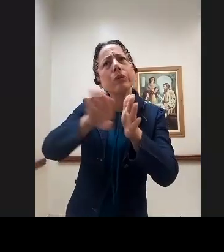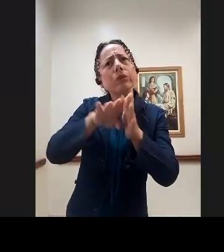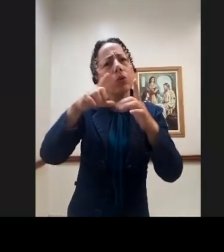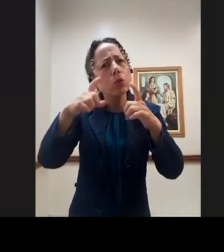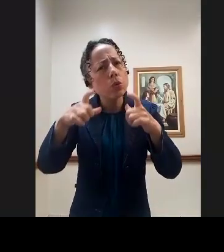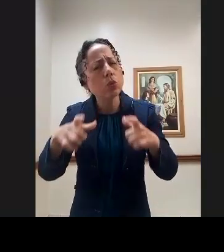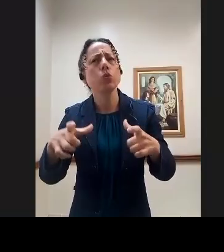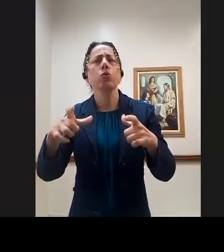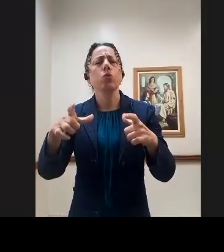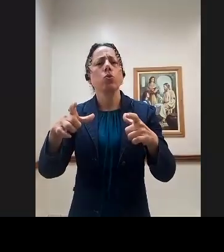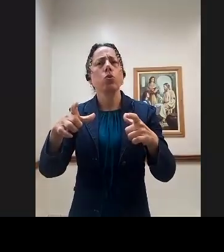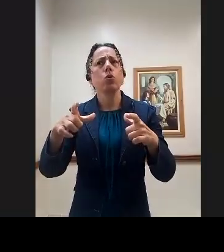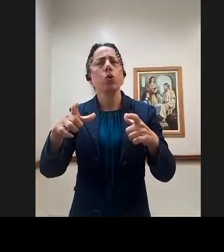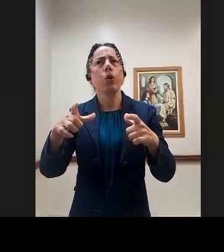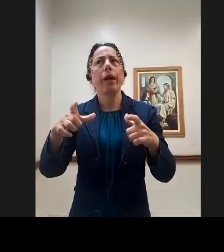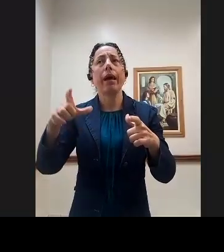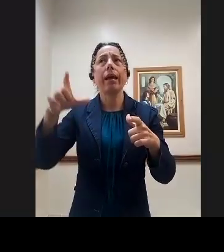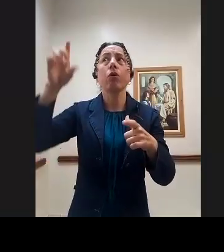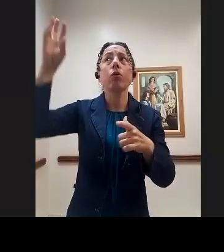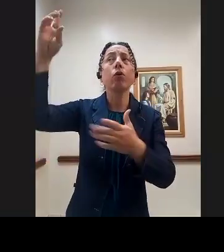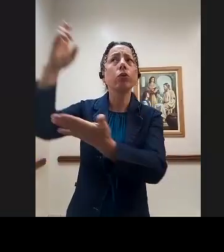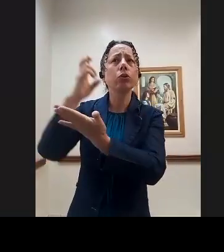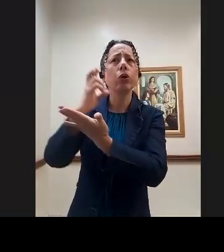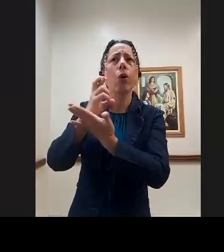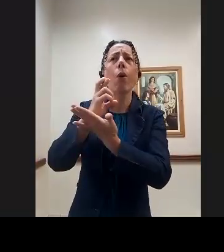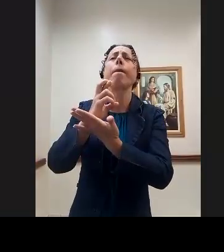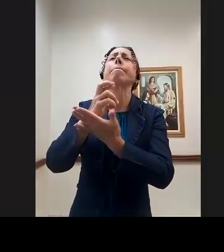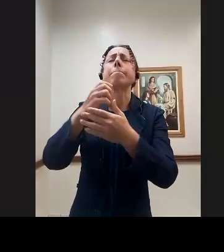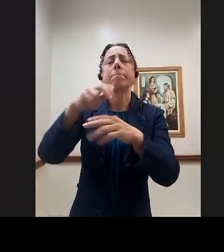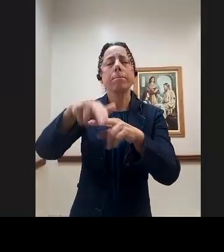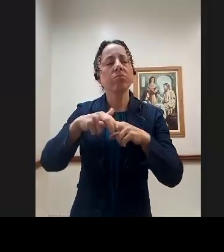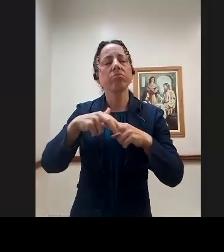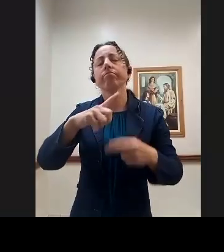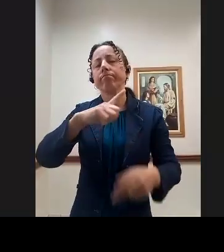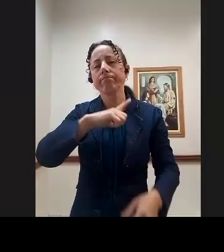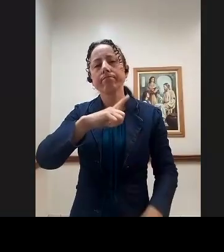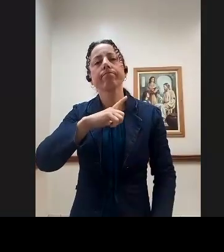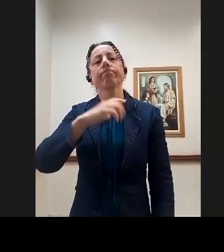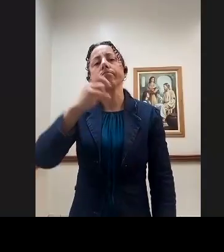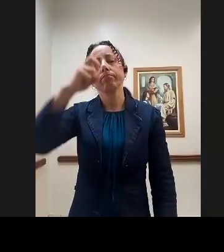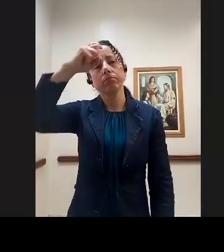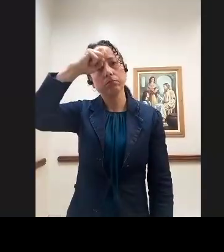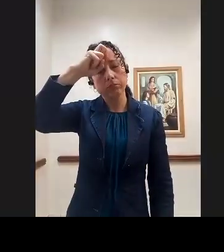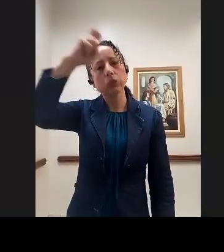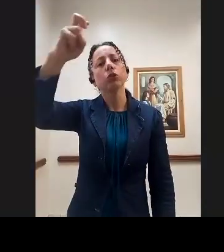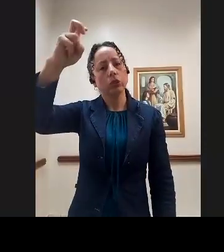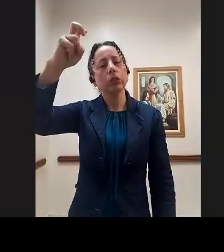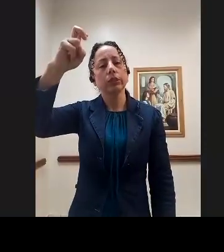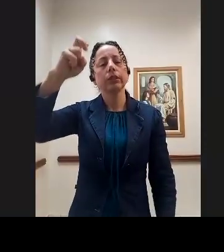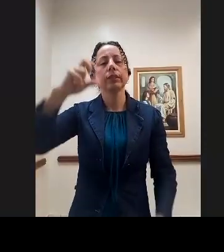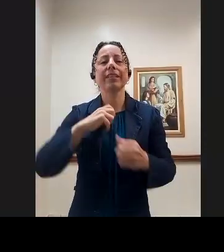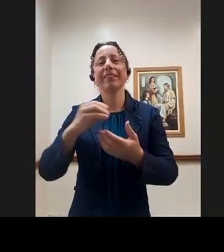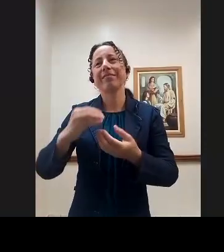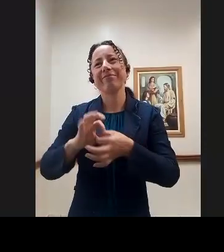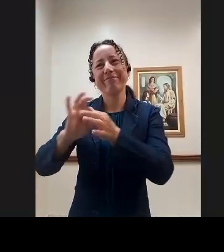Mas ele tem um propósito. O Senhor é sábio. Eu não sou muito sábio. E queria deixar isso em nome